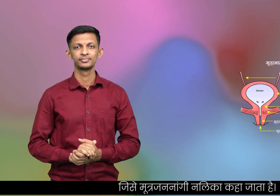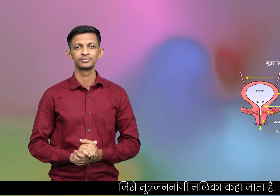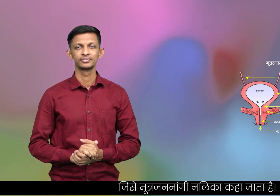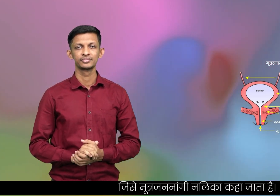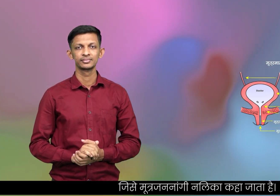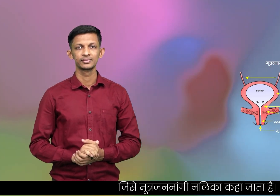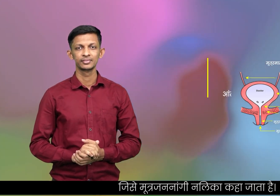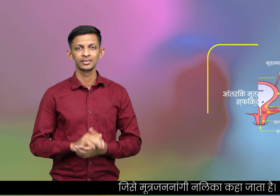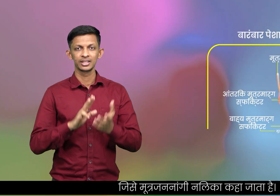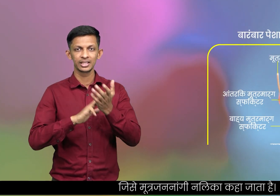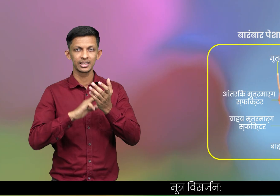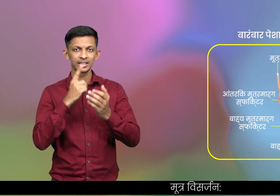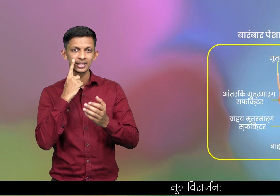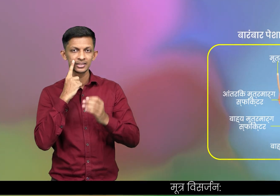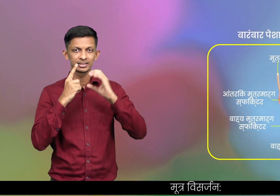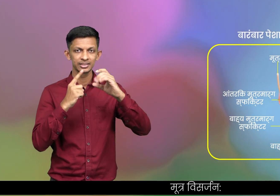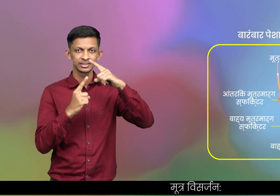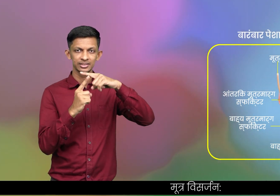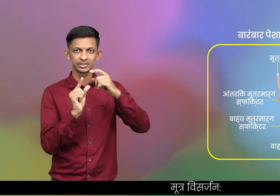जाता है। मूत्र विसर्जन